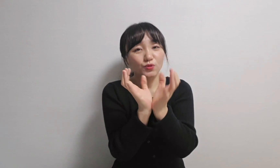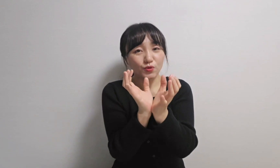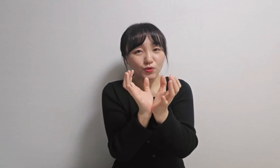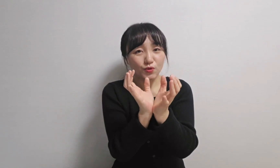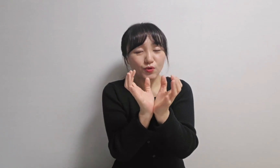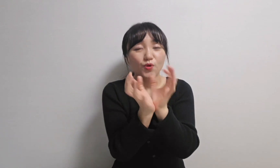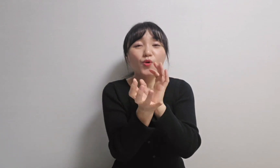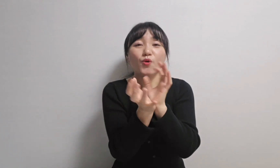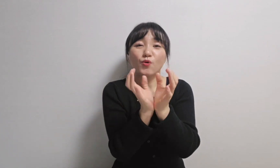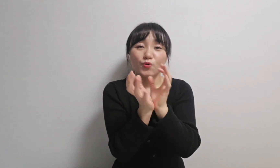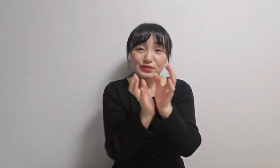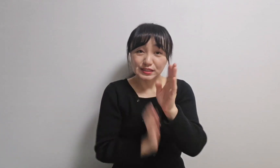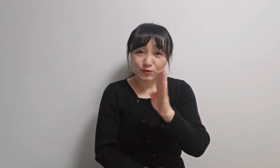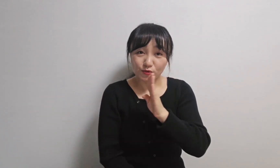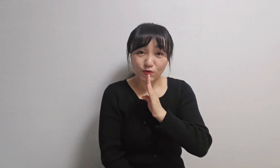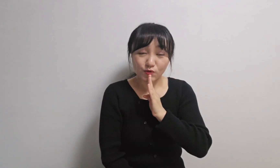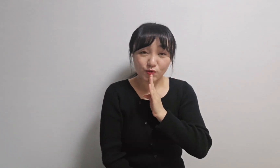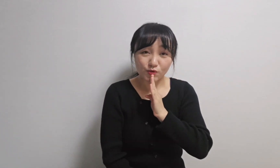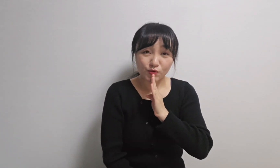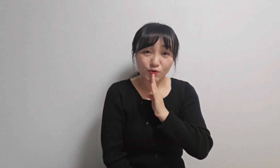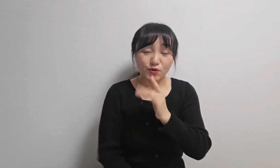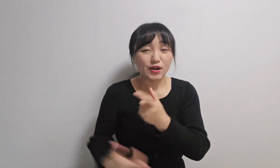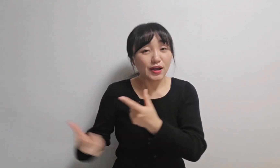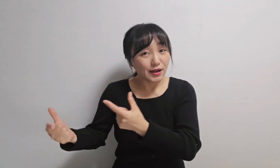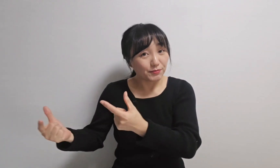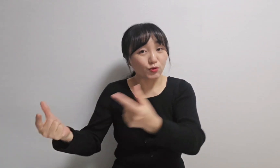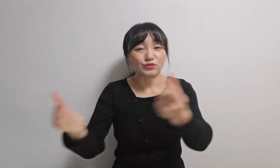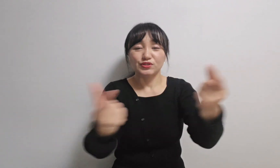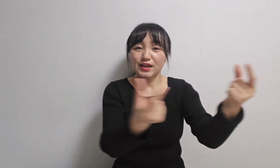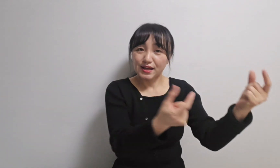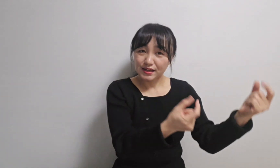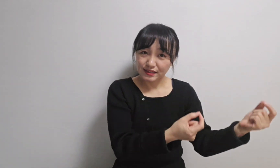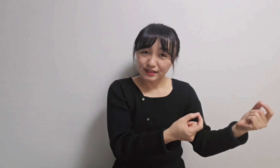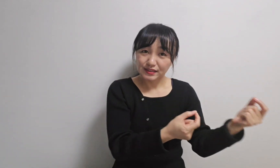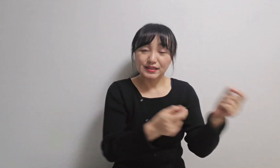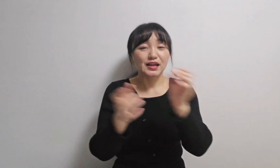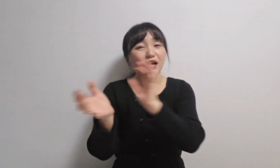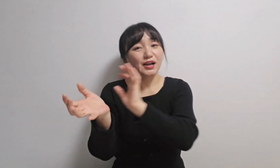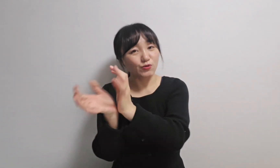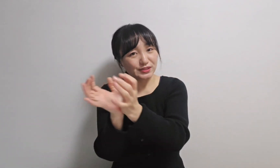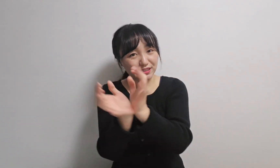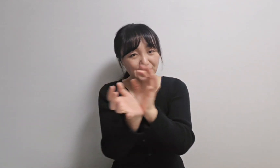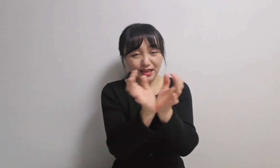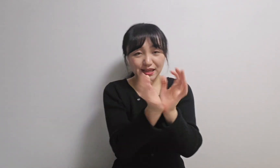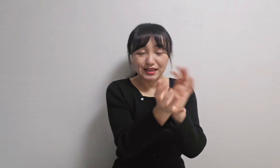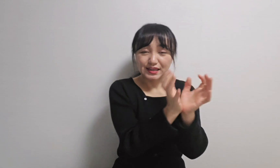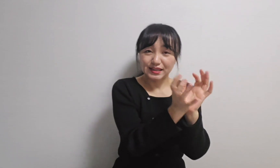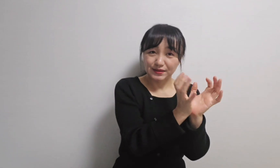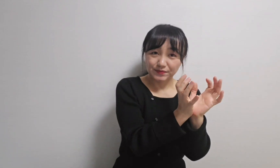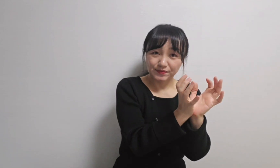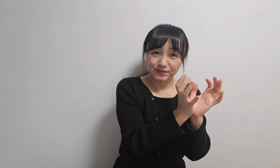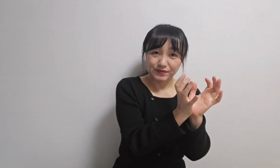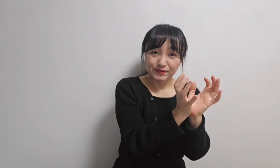피어도 꽃이고, 모두 다 꽃이야.